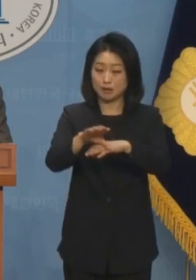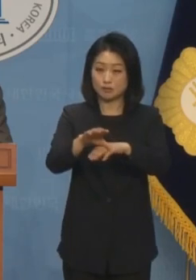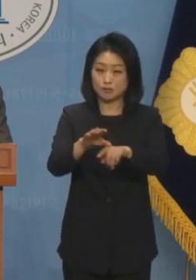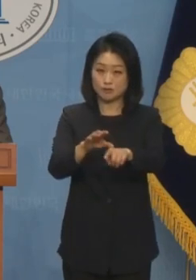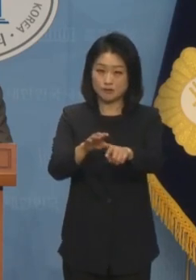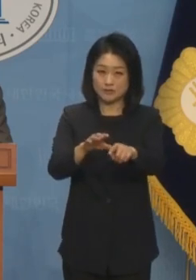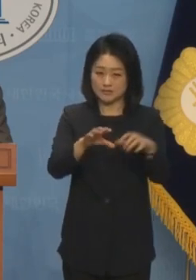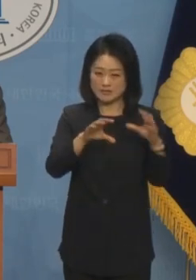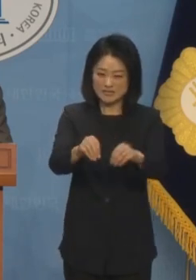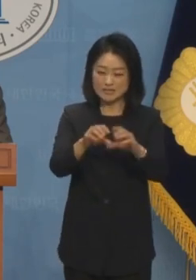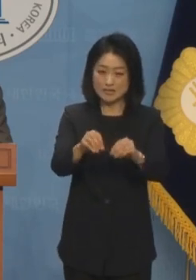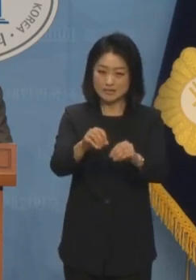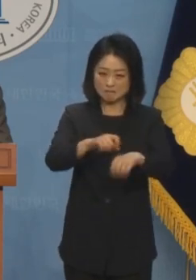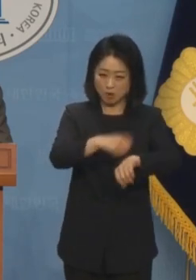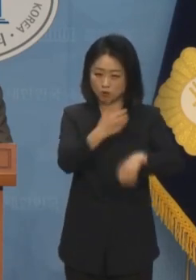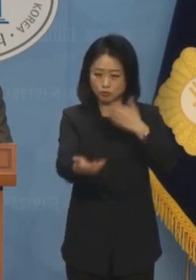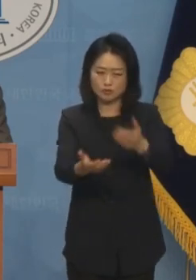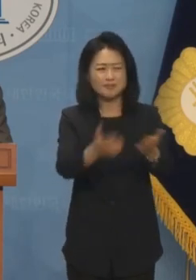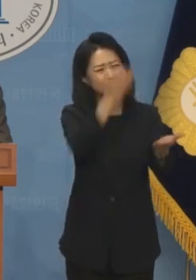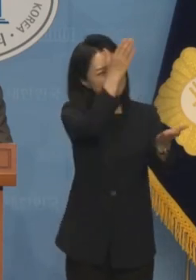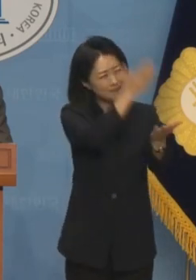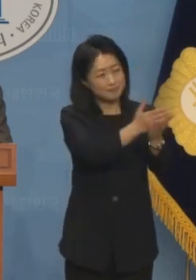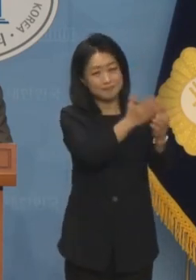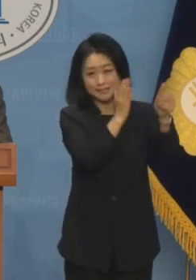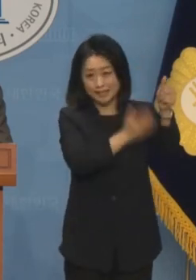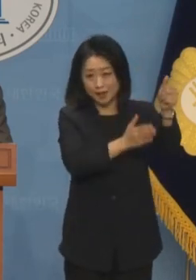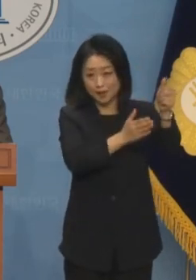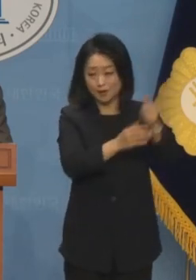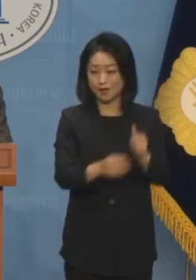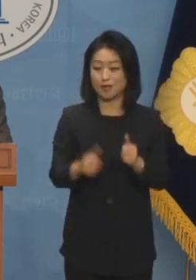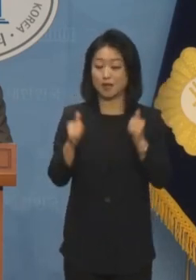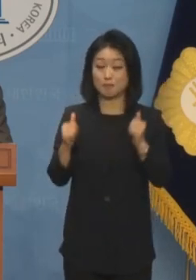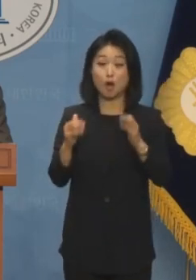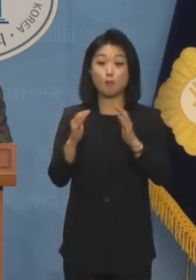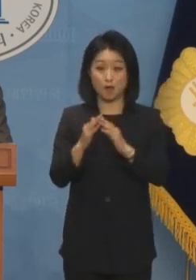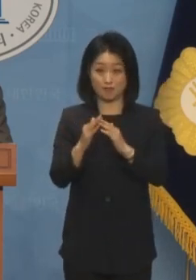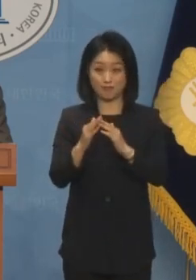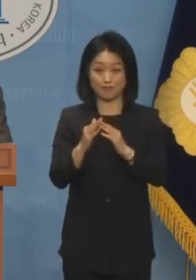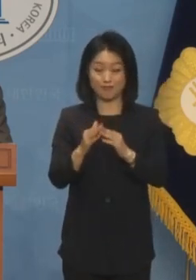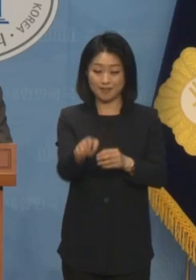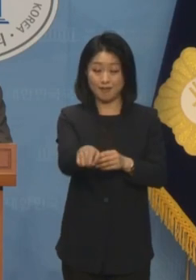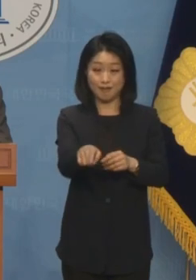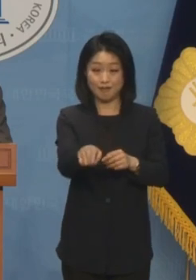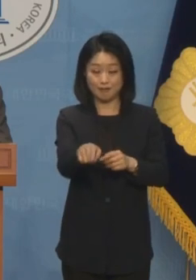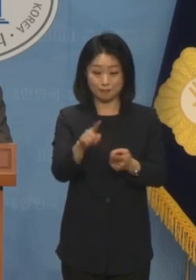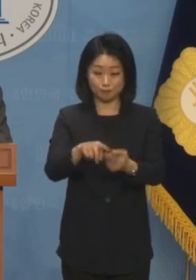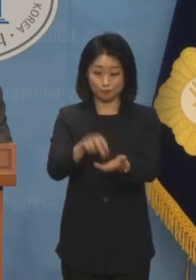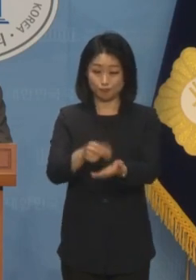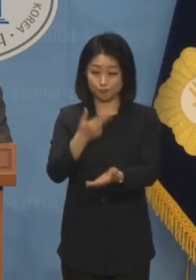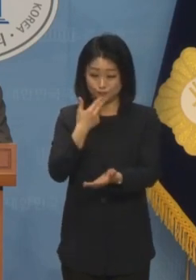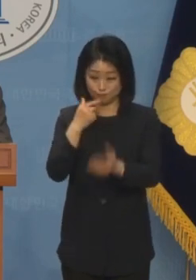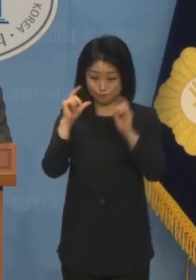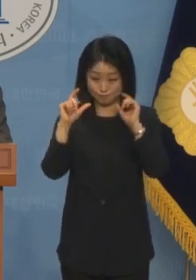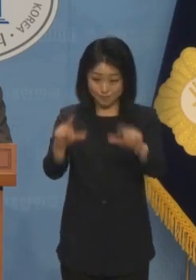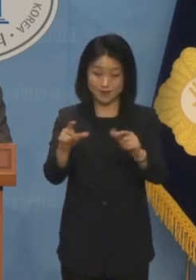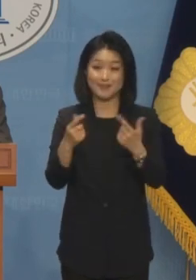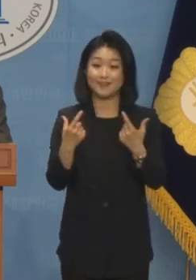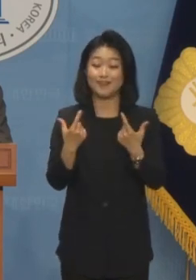재갈을 즉각 내려놓아야 합니다. 법원의 제동은 선방위와 방심위에 대한 제동이기도